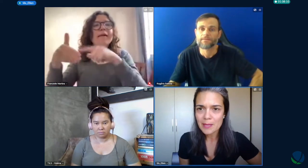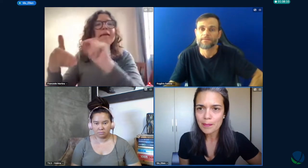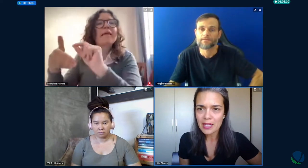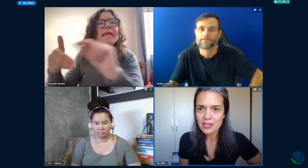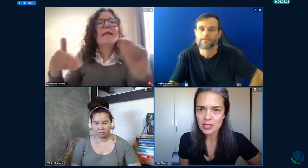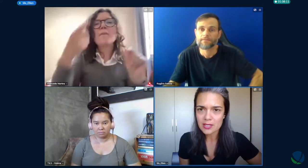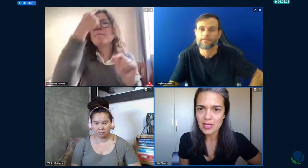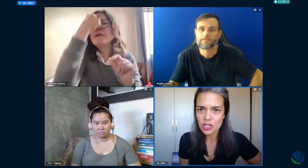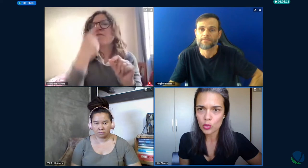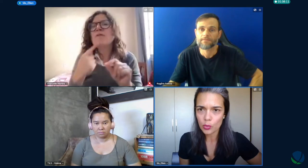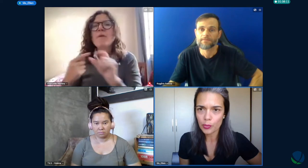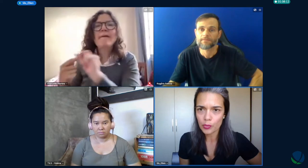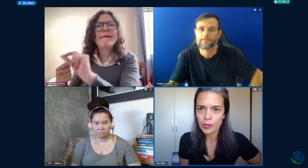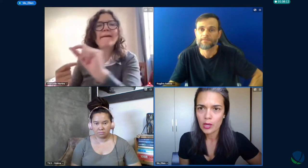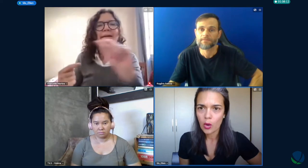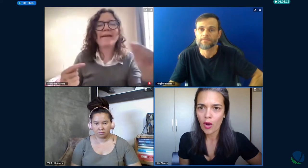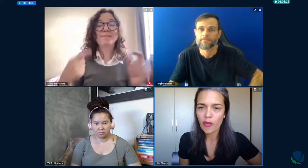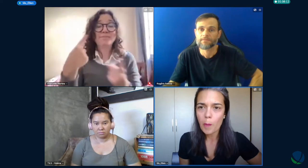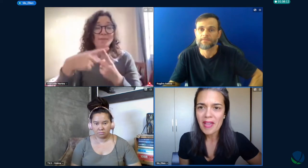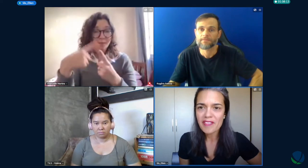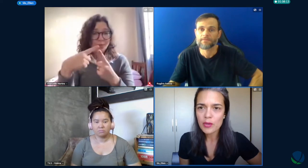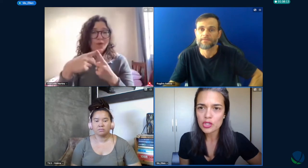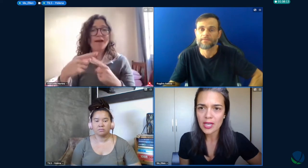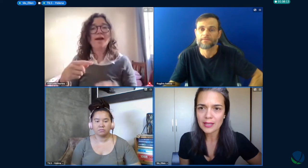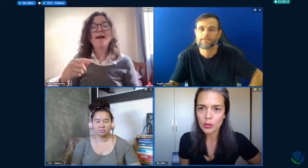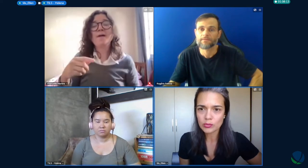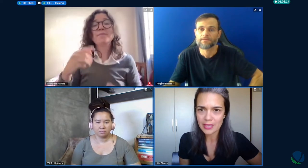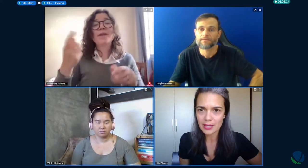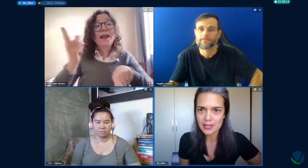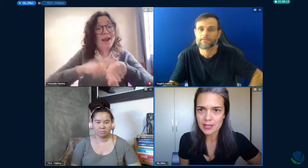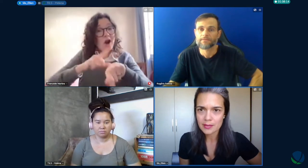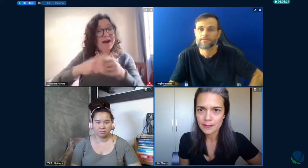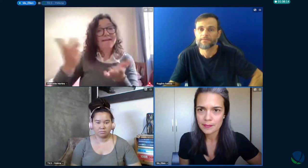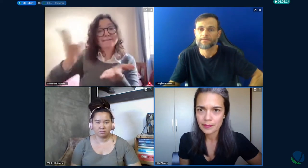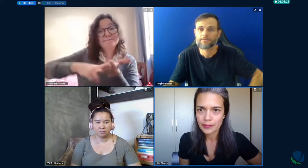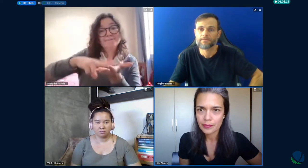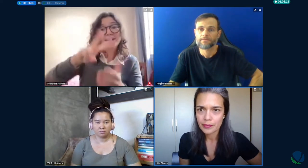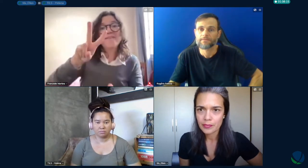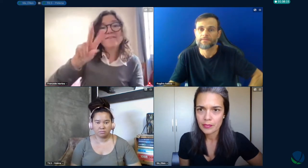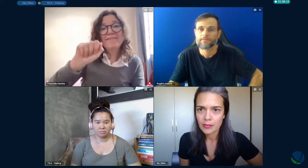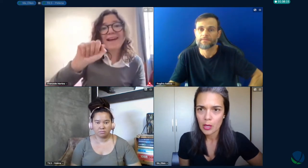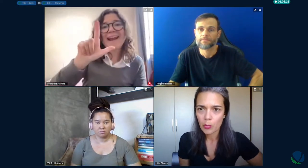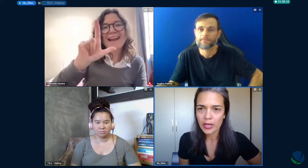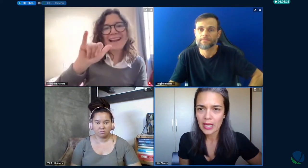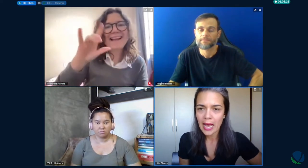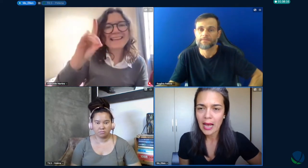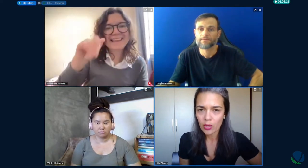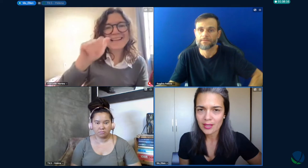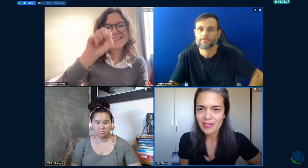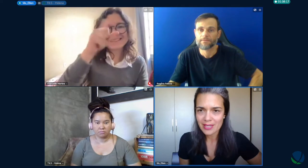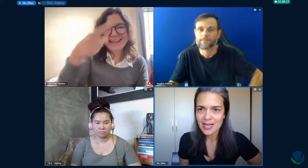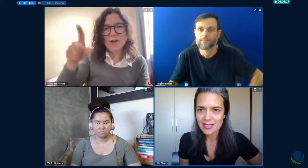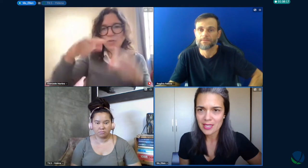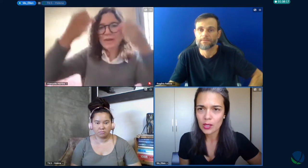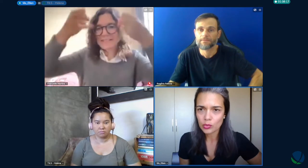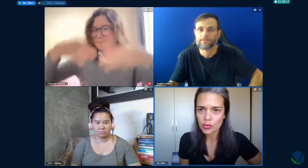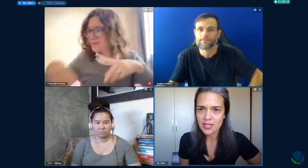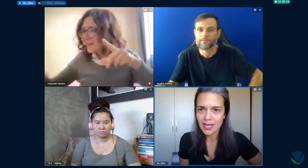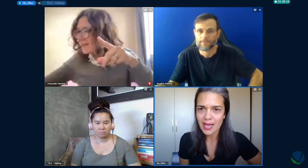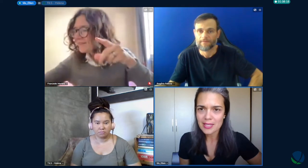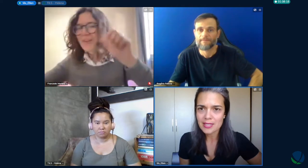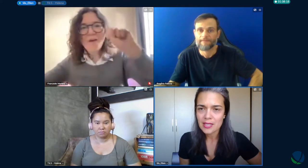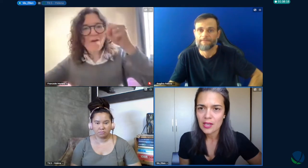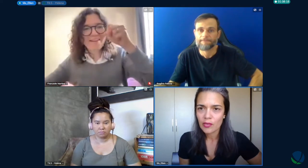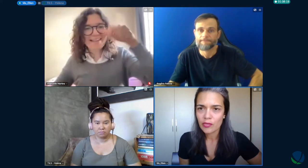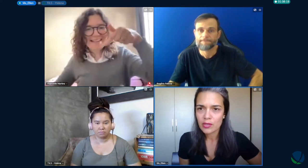Os participantes deste grupo. Qual foi o perfil de cada um deles? Porque na hora da validação